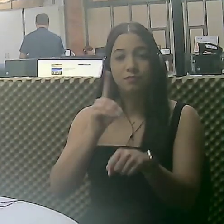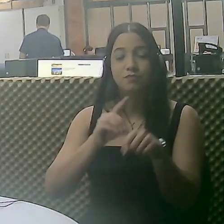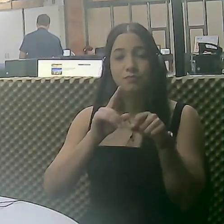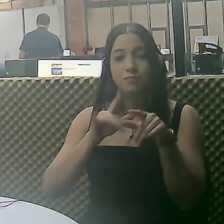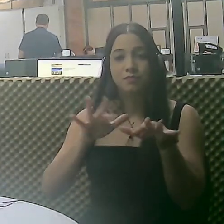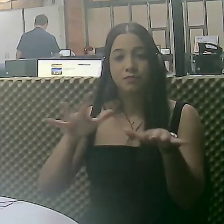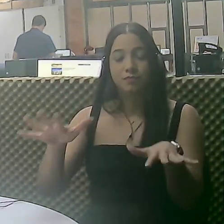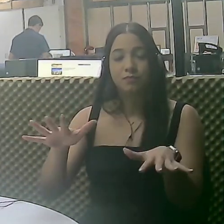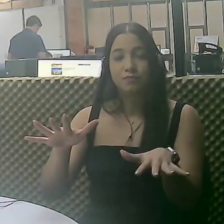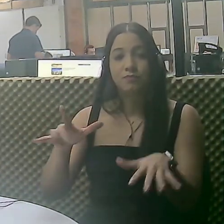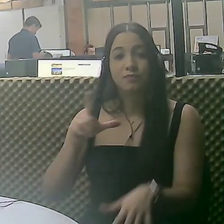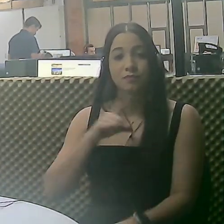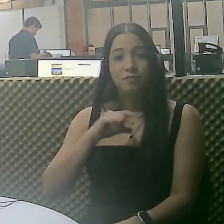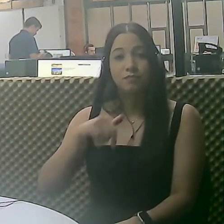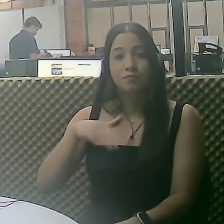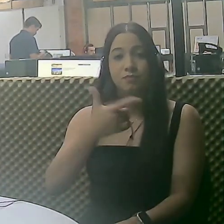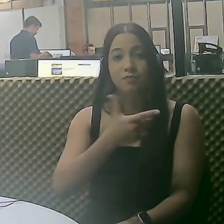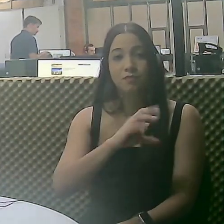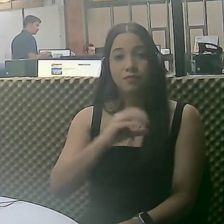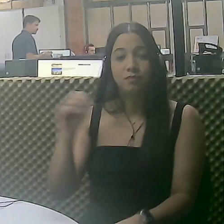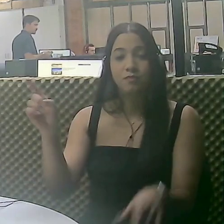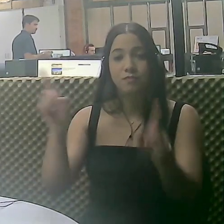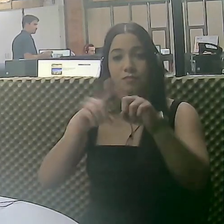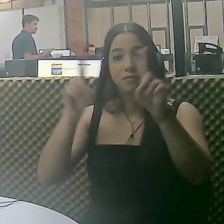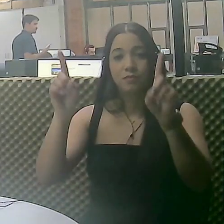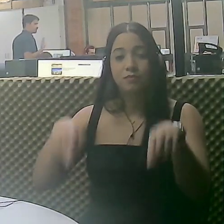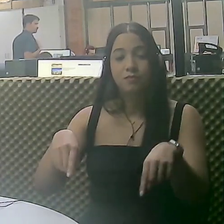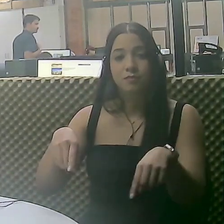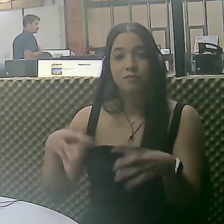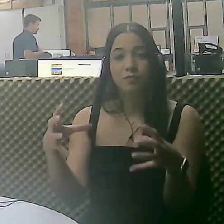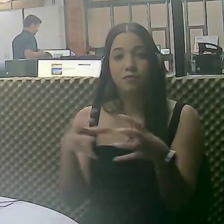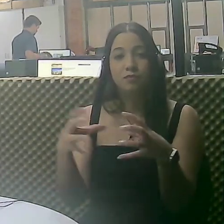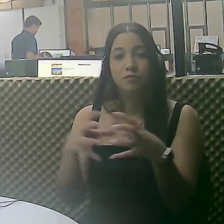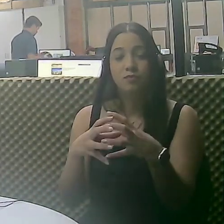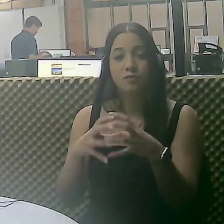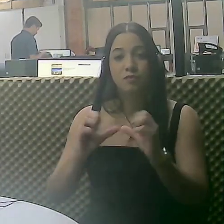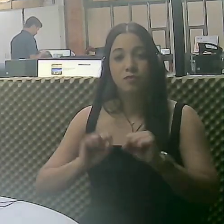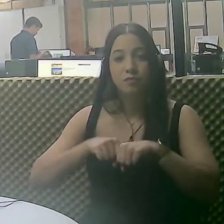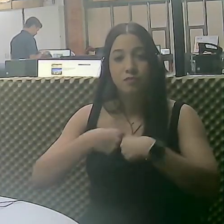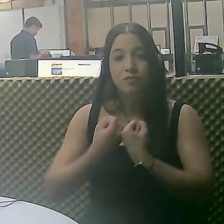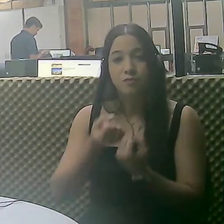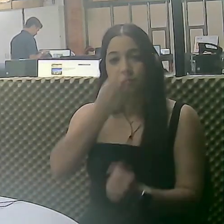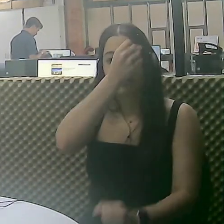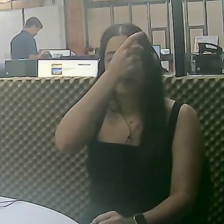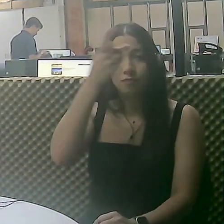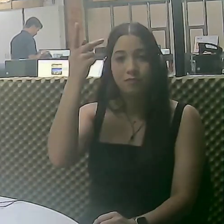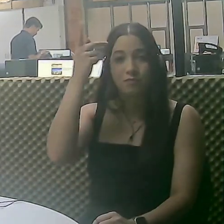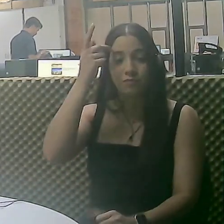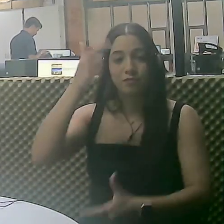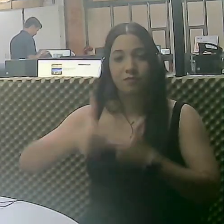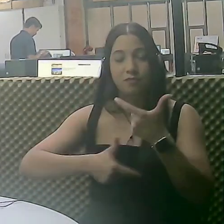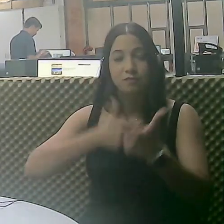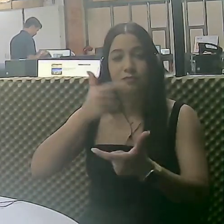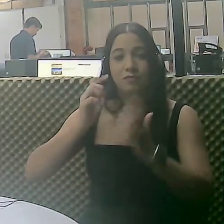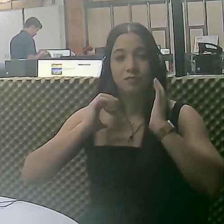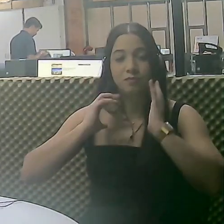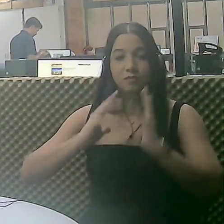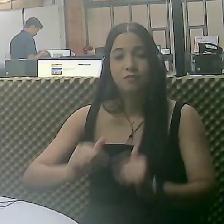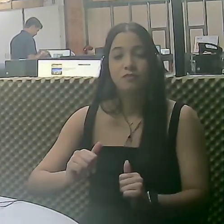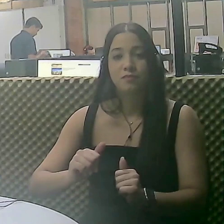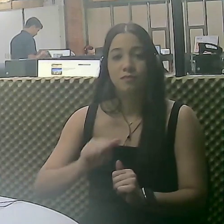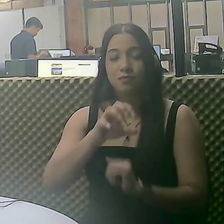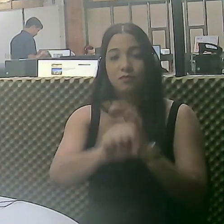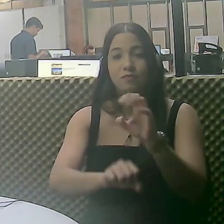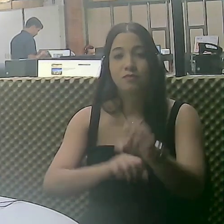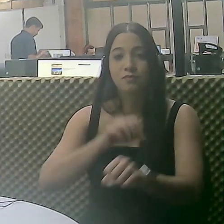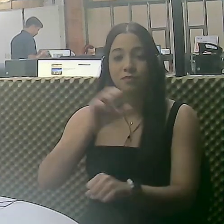da dengue contará com mais de 200 servidores, compondo equipes da força-tarefa da Prefeitura para os trabalhos de limpeza,